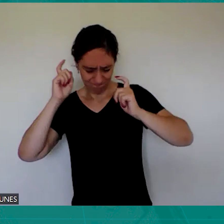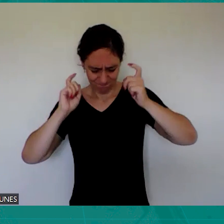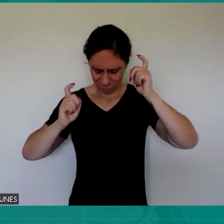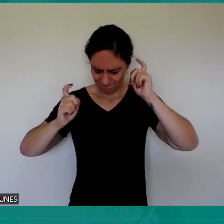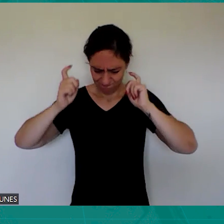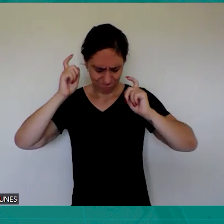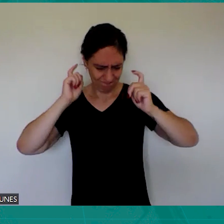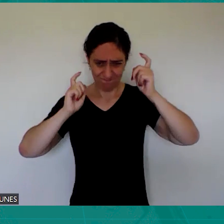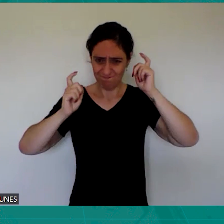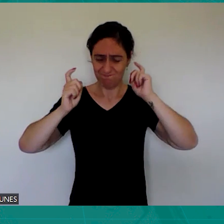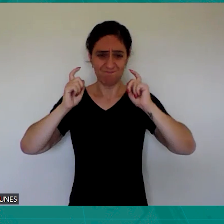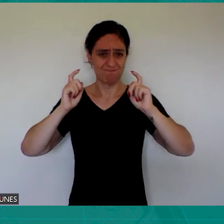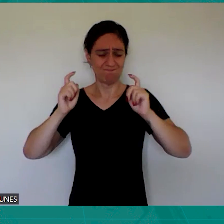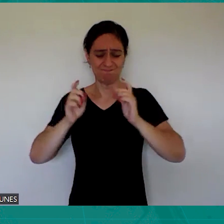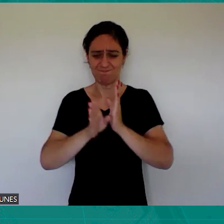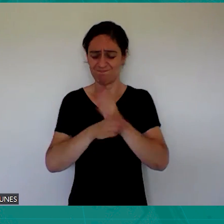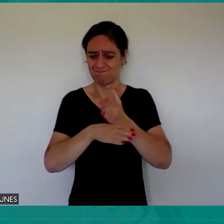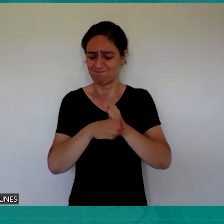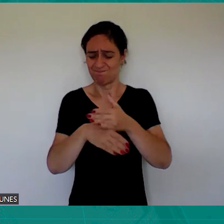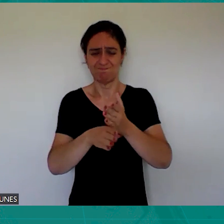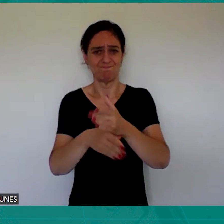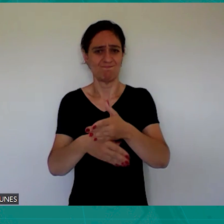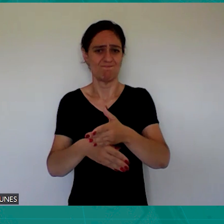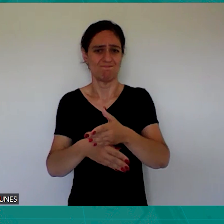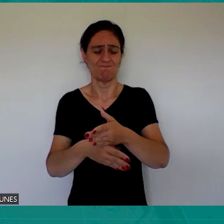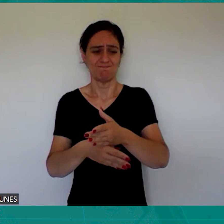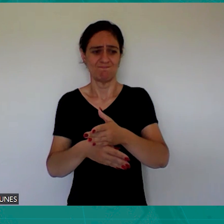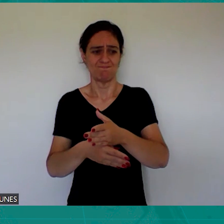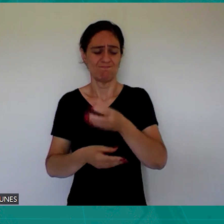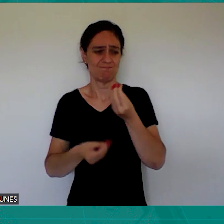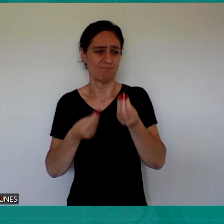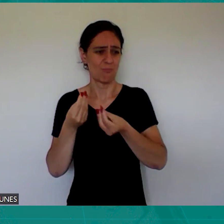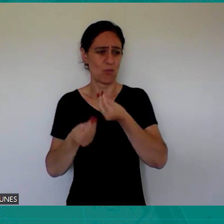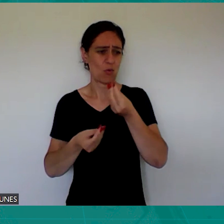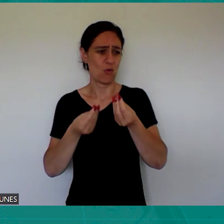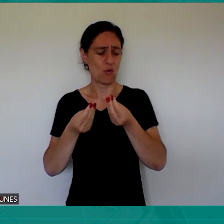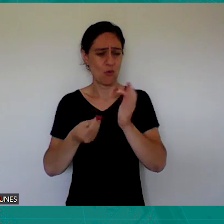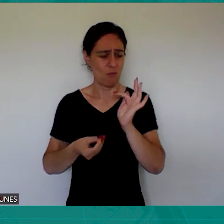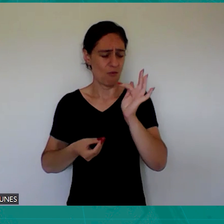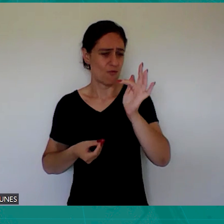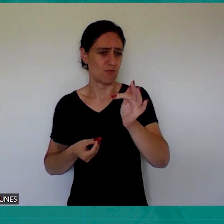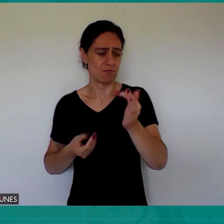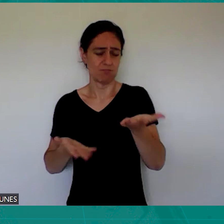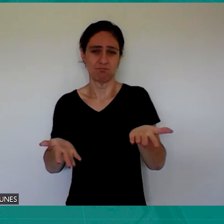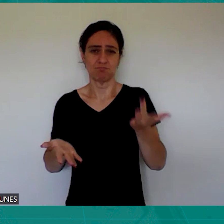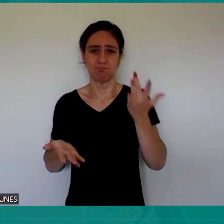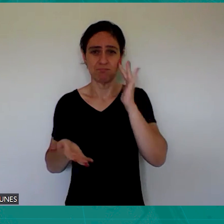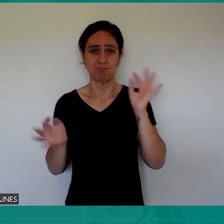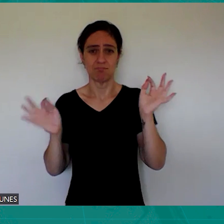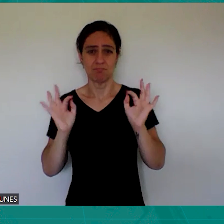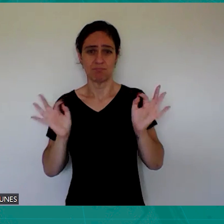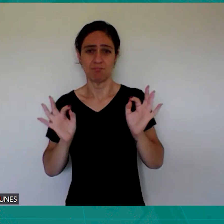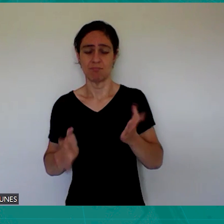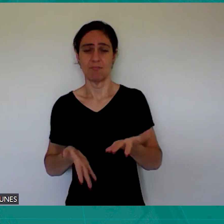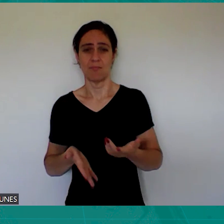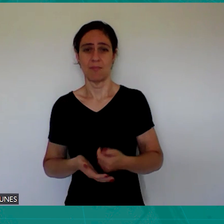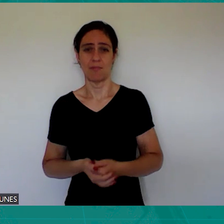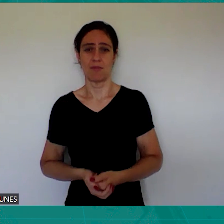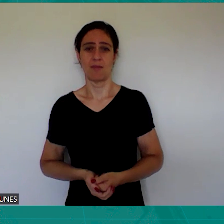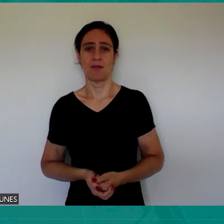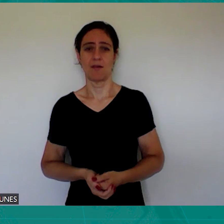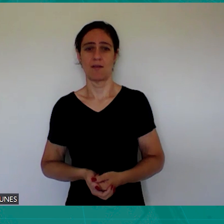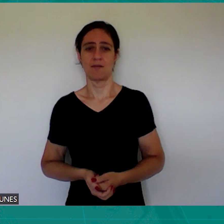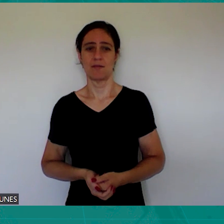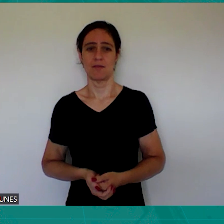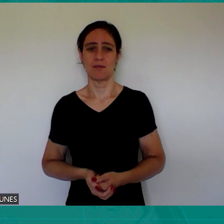estavam perturbados, eles não sabiam como seria isso, eles não sabiam como será deles,